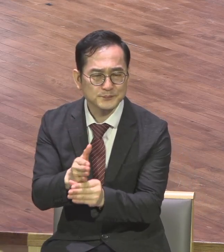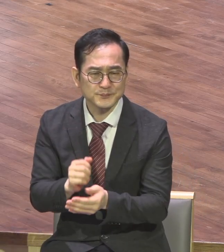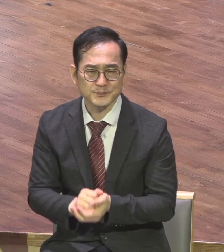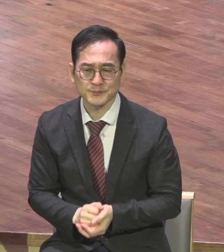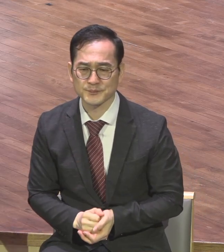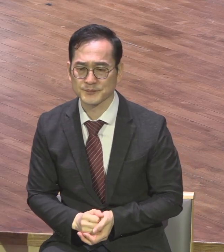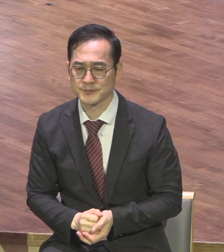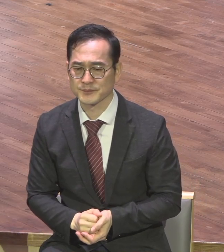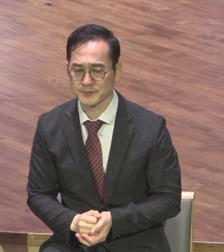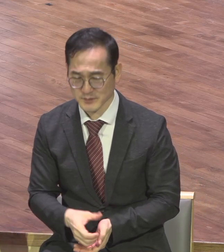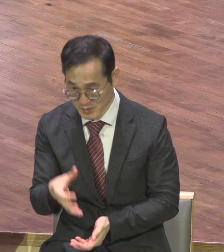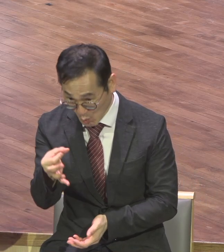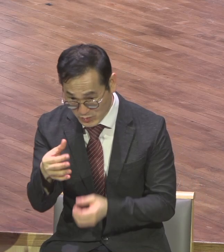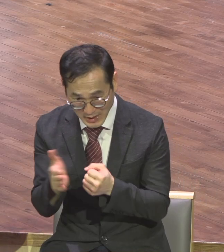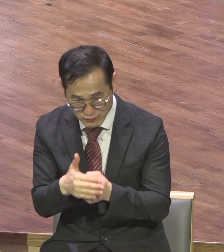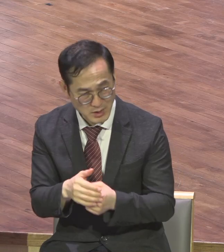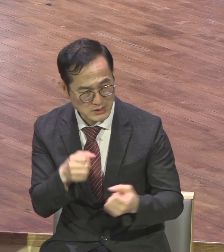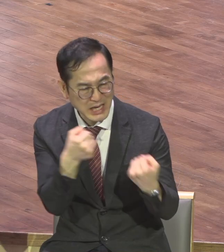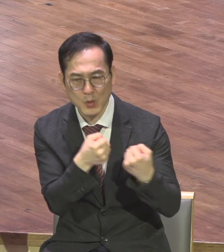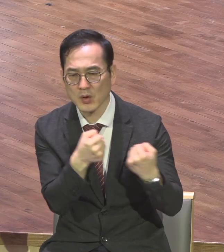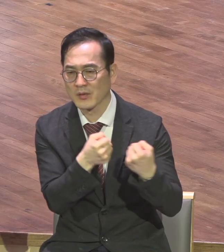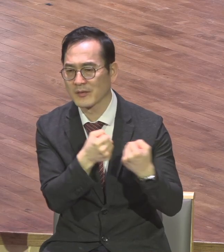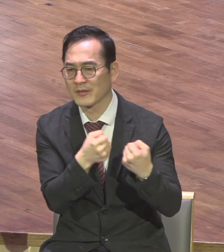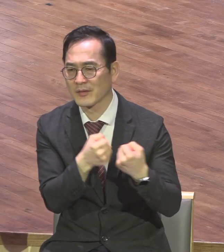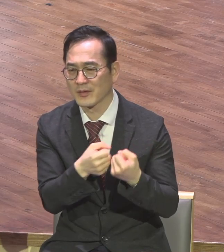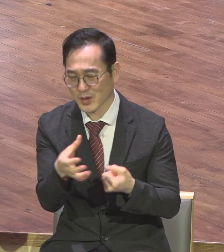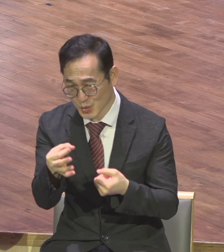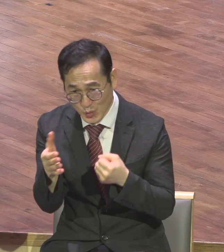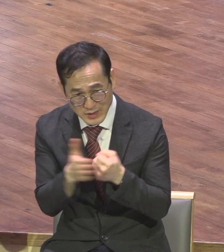물질 때문에 물질